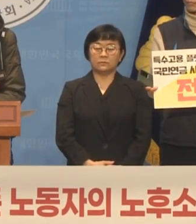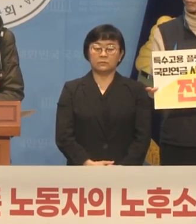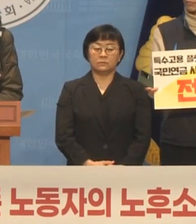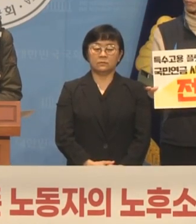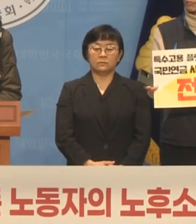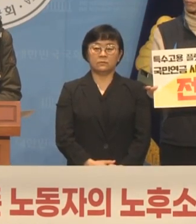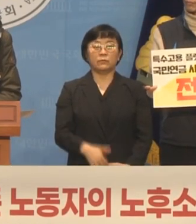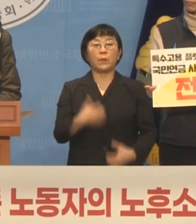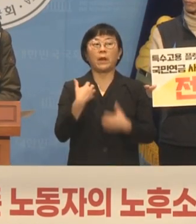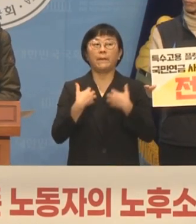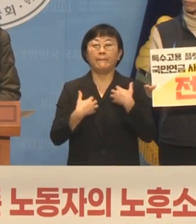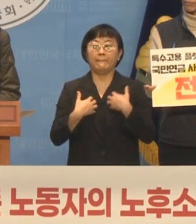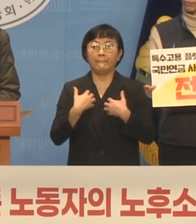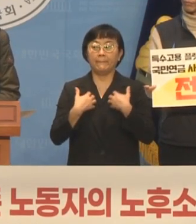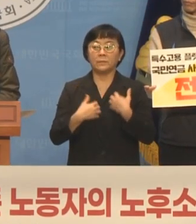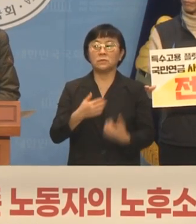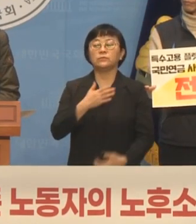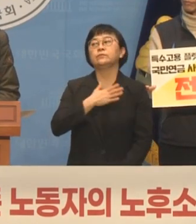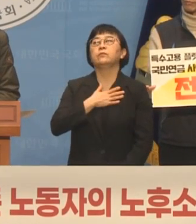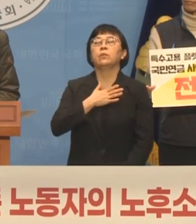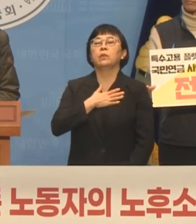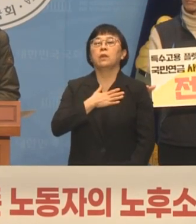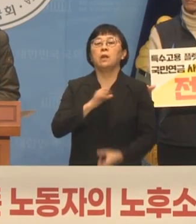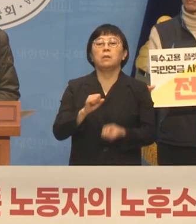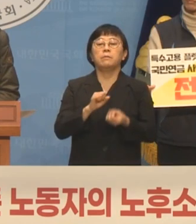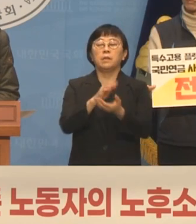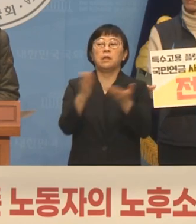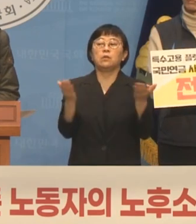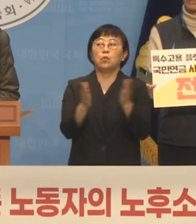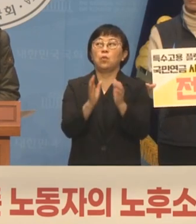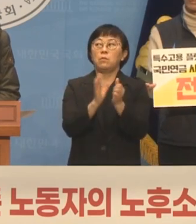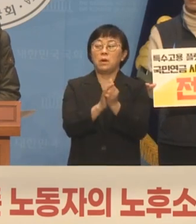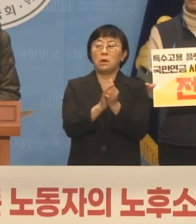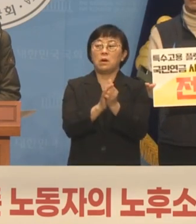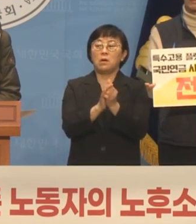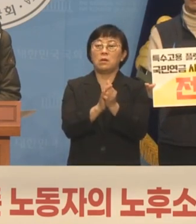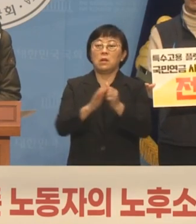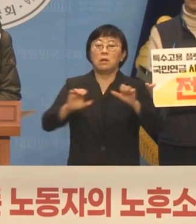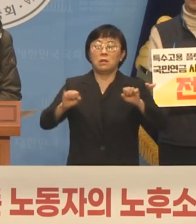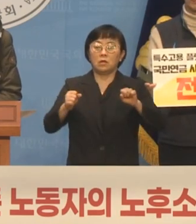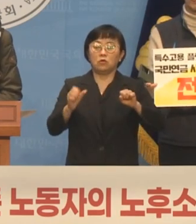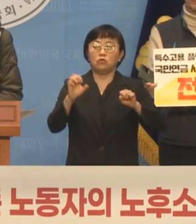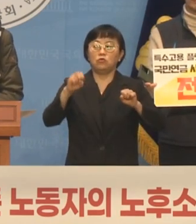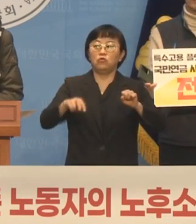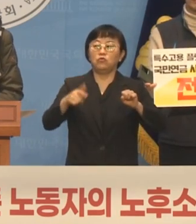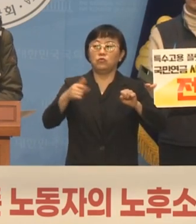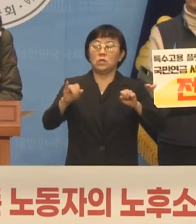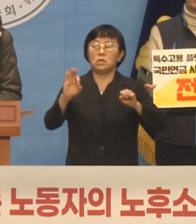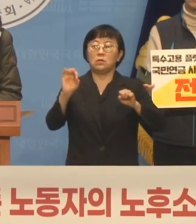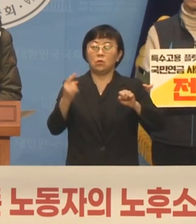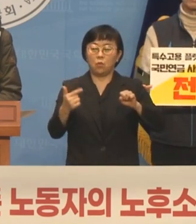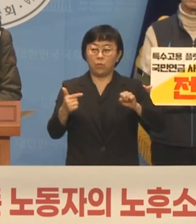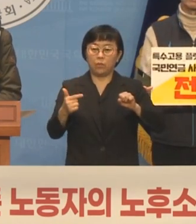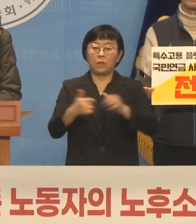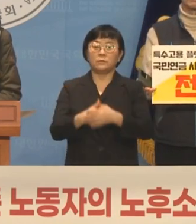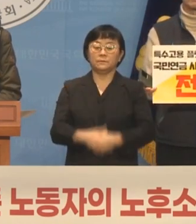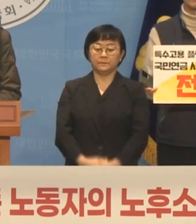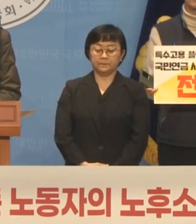네, 반갑습니다. 네, 저는 배달 노동을 하고 있는 라이더 유니온 구교현이라고 합니다.